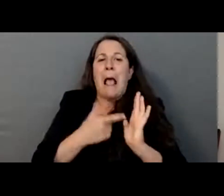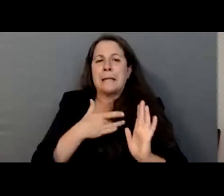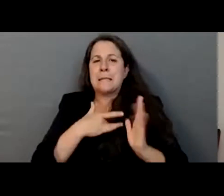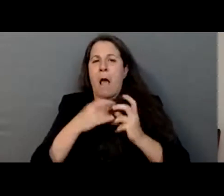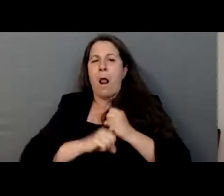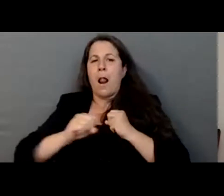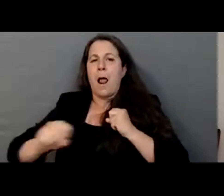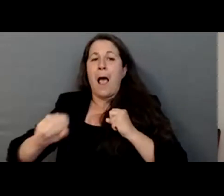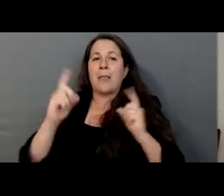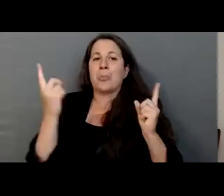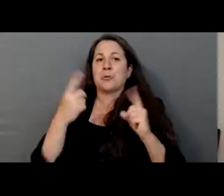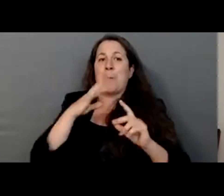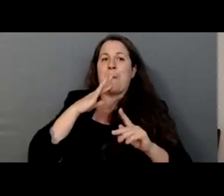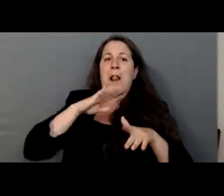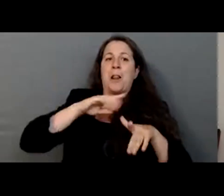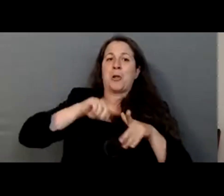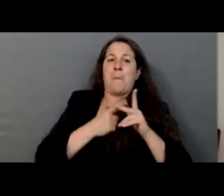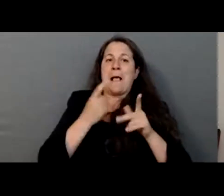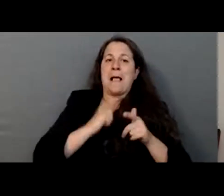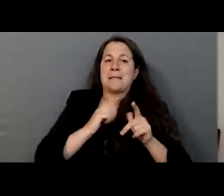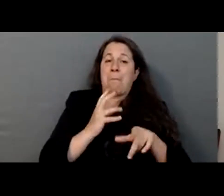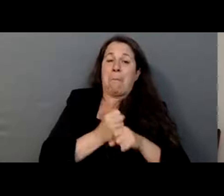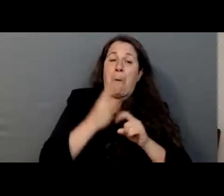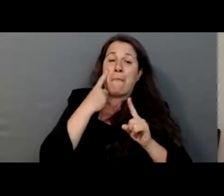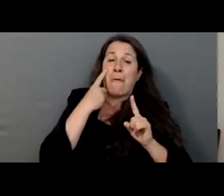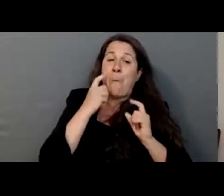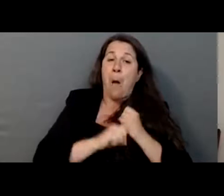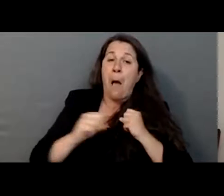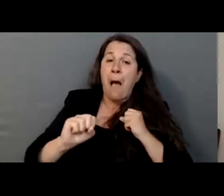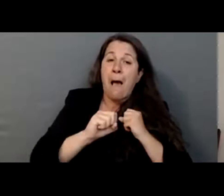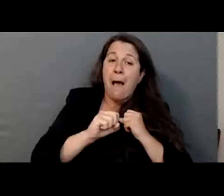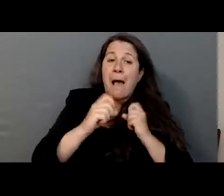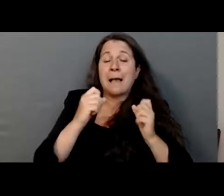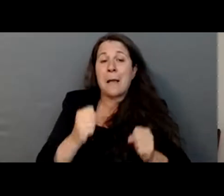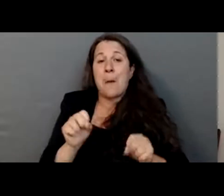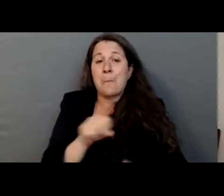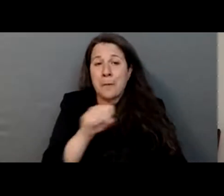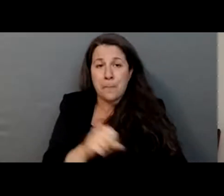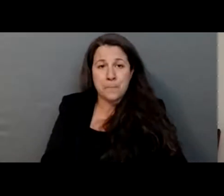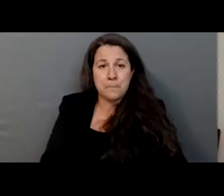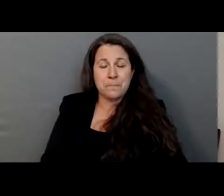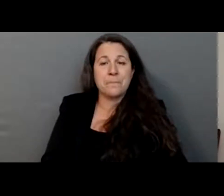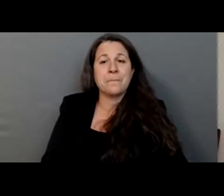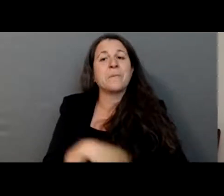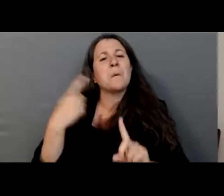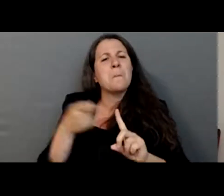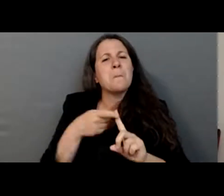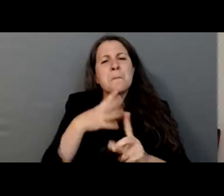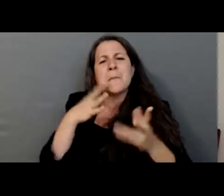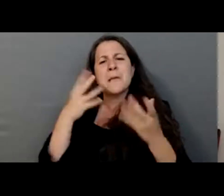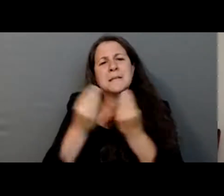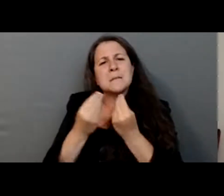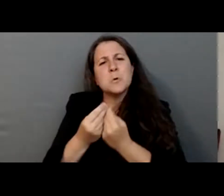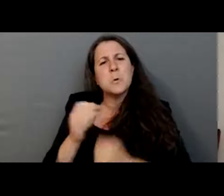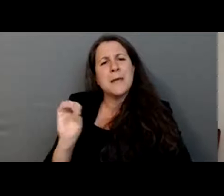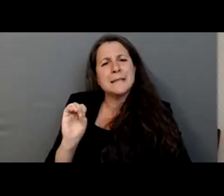faire. Je voudrais d'abord remercier tout spécialement Elisabeth Dupuis, parce que c'est un projet qui nous tenait à cœur tous les